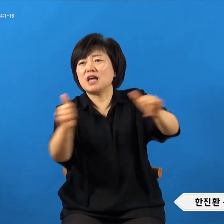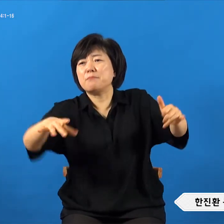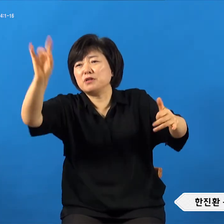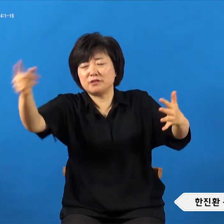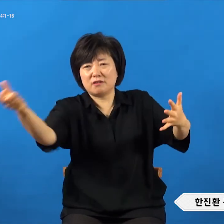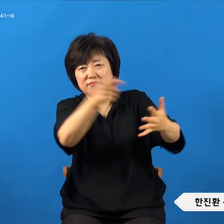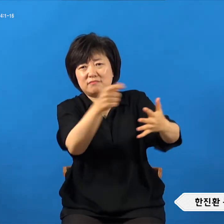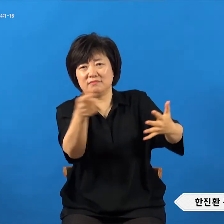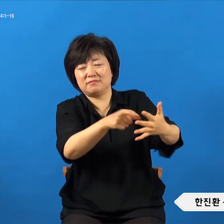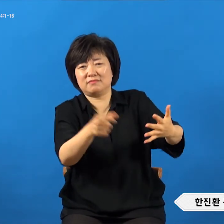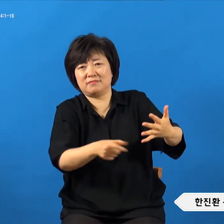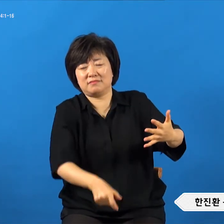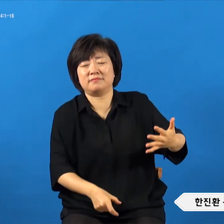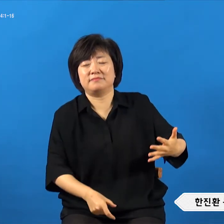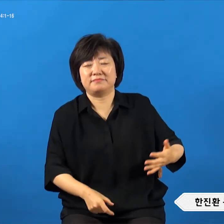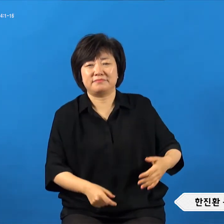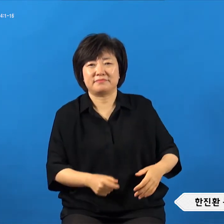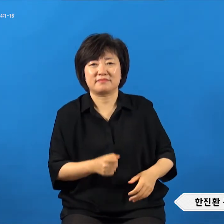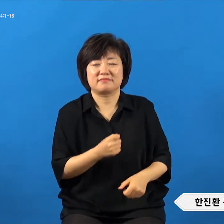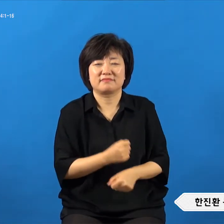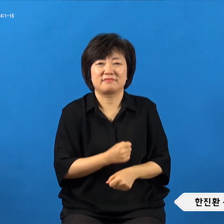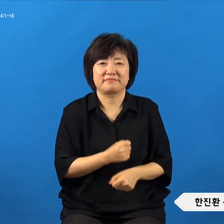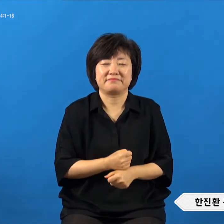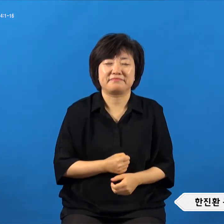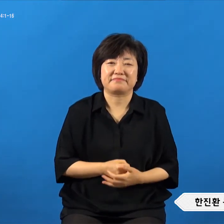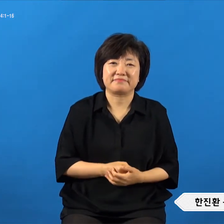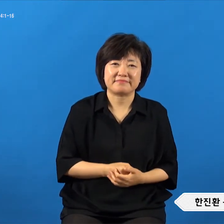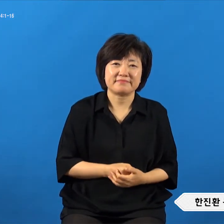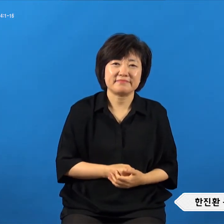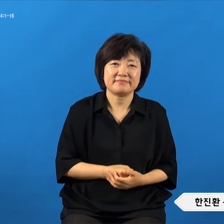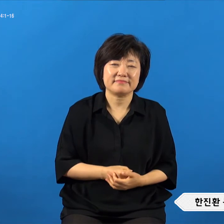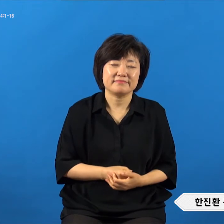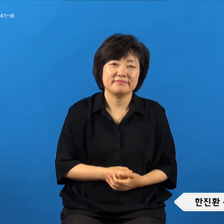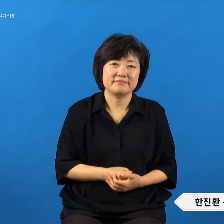그래서 손병희 선생 이름이 제일 먼저 올라갔습니다.